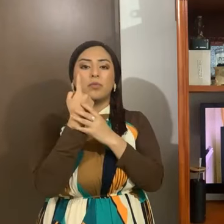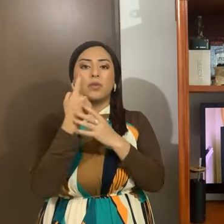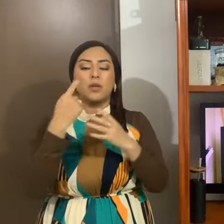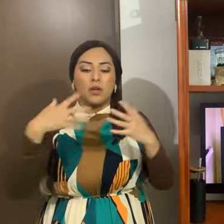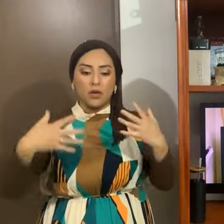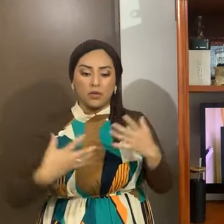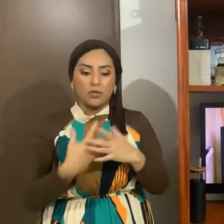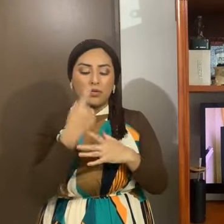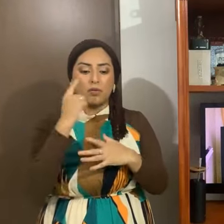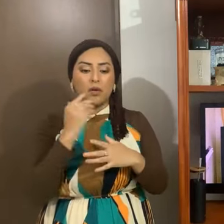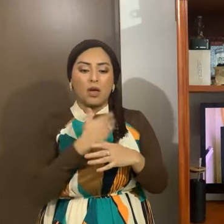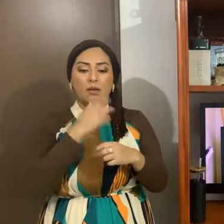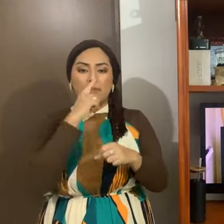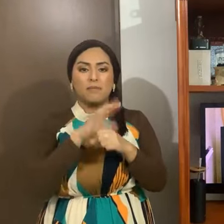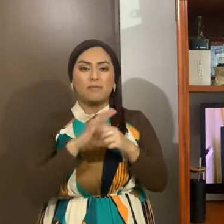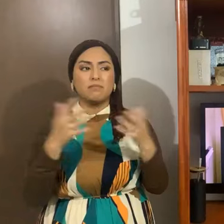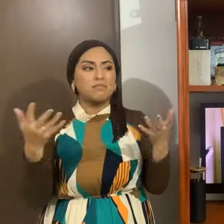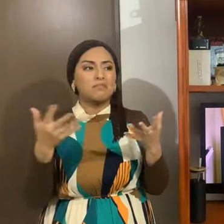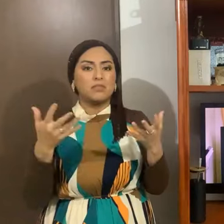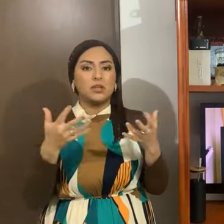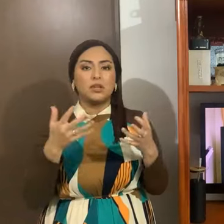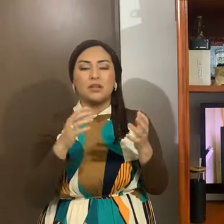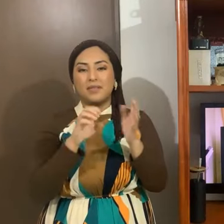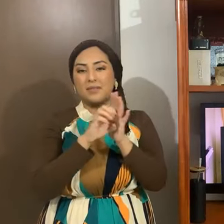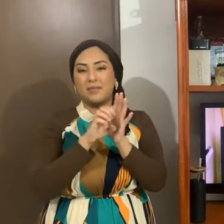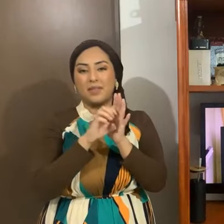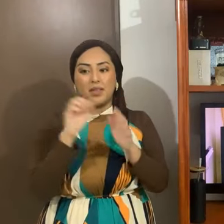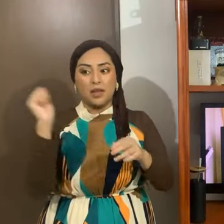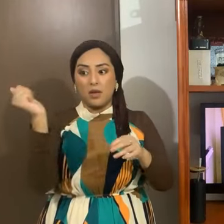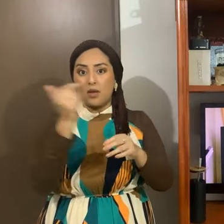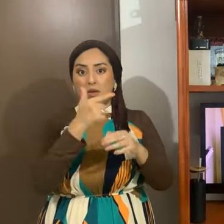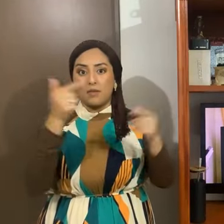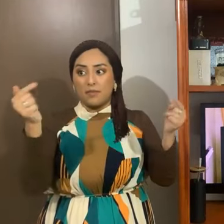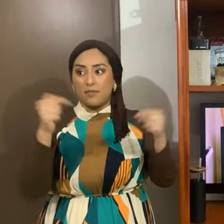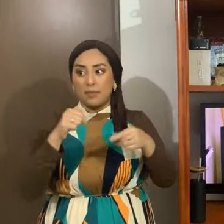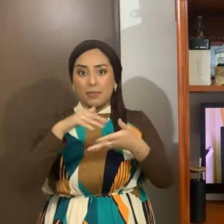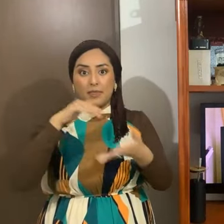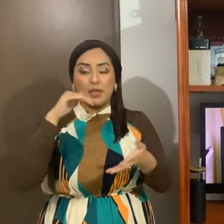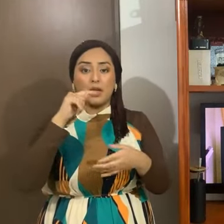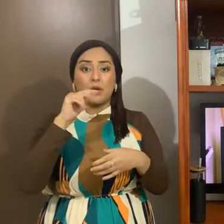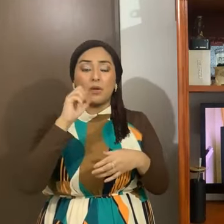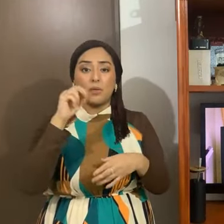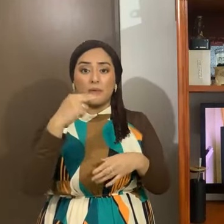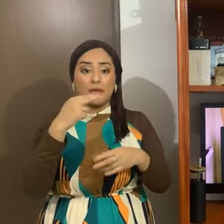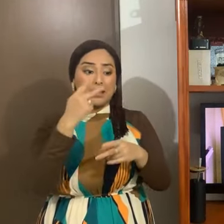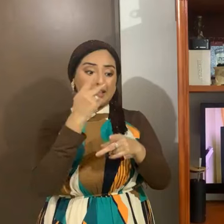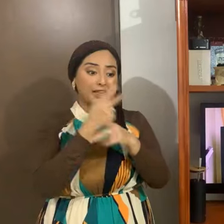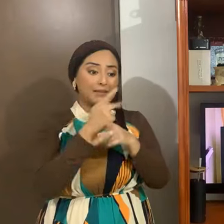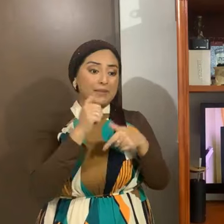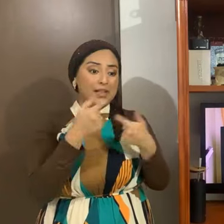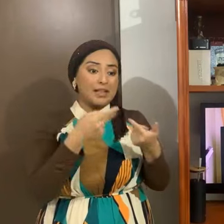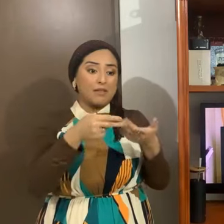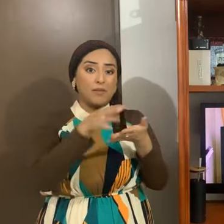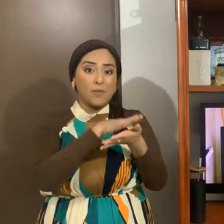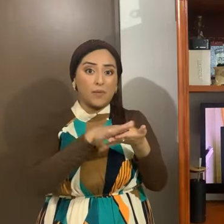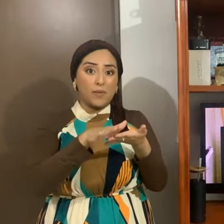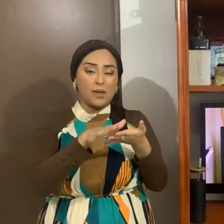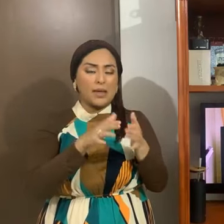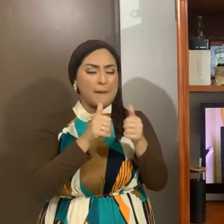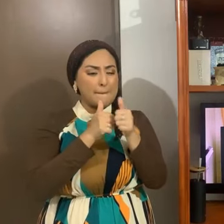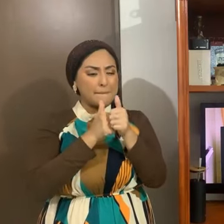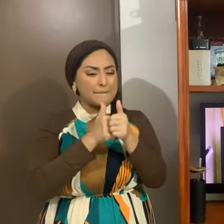para renovar nuestros votos. ¿Qué votos? Por ejemplo, el voto que hicimos todos al venir al estudio de la Torá, de guardarnos en santidad,